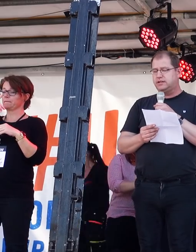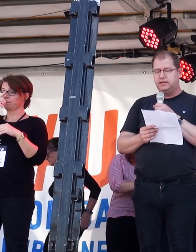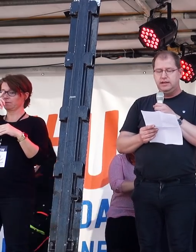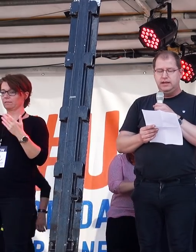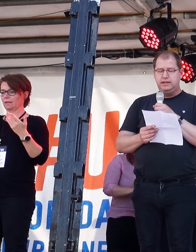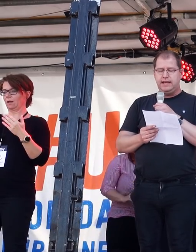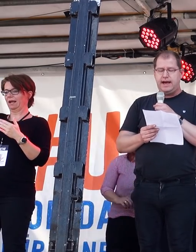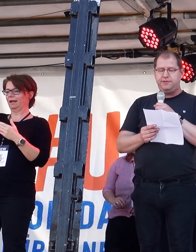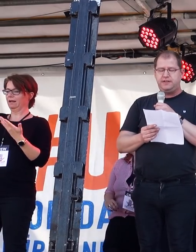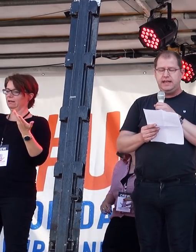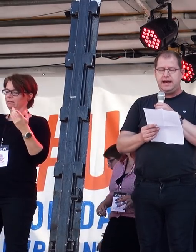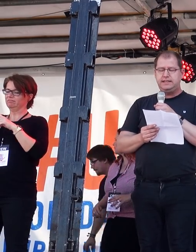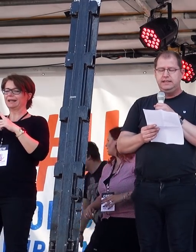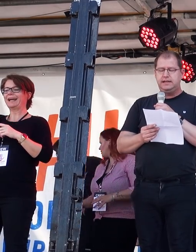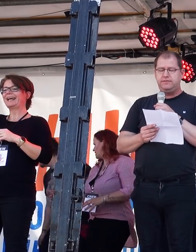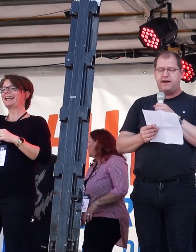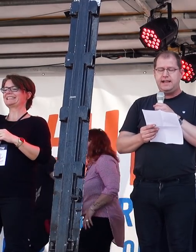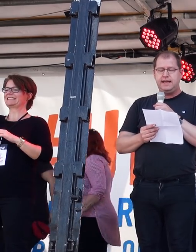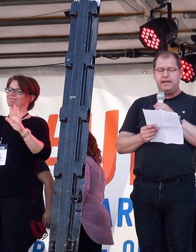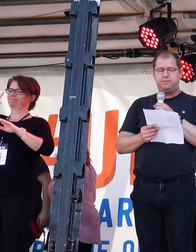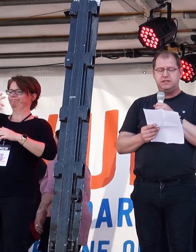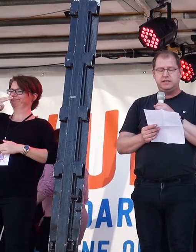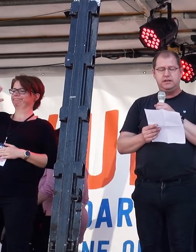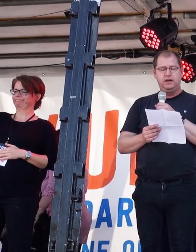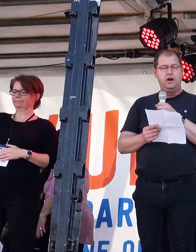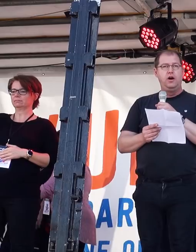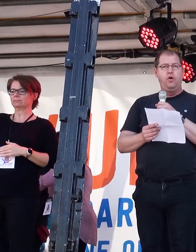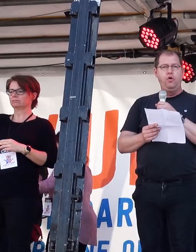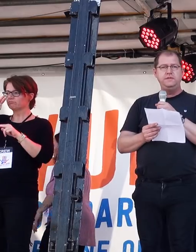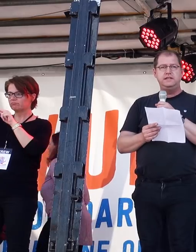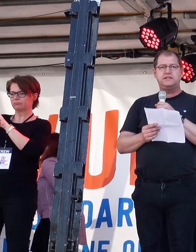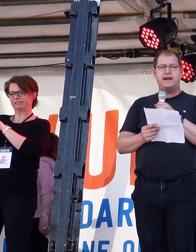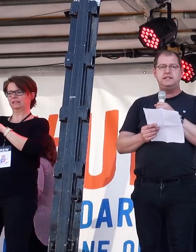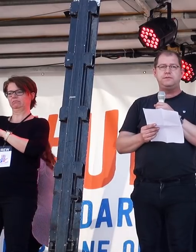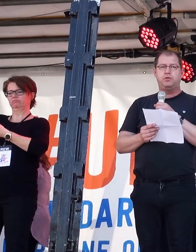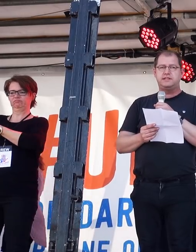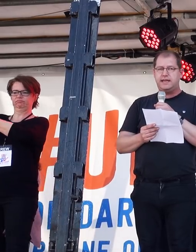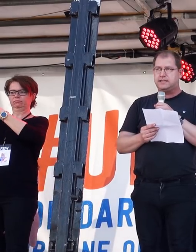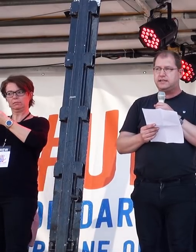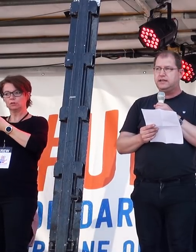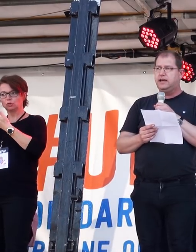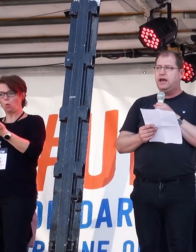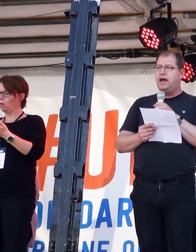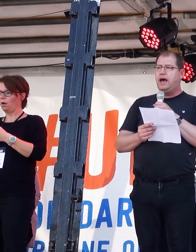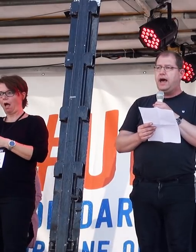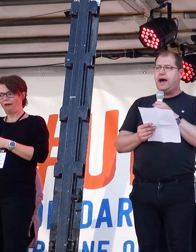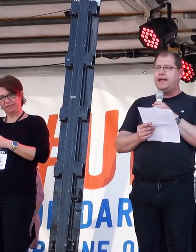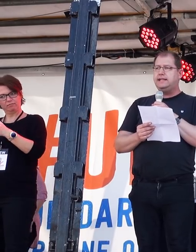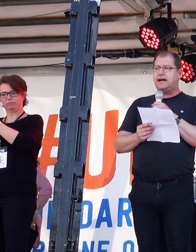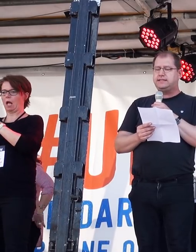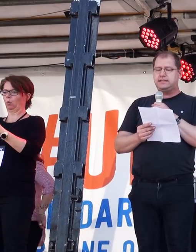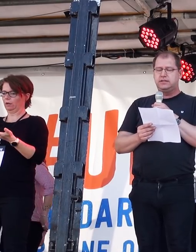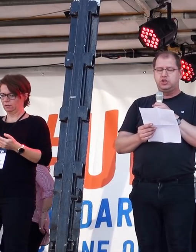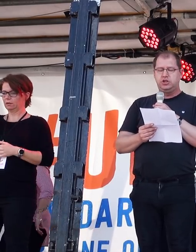stimmt. Die AfD hat hier Wahlergebnisse um die 20%.